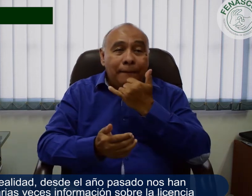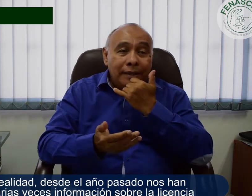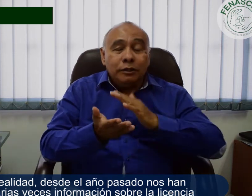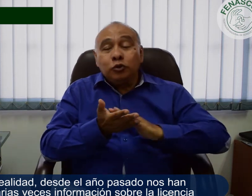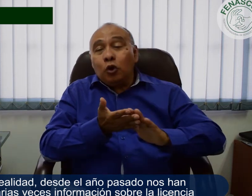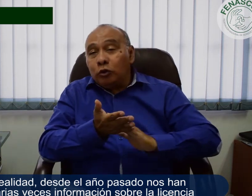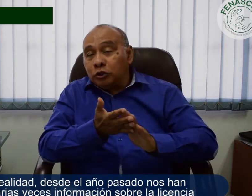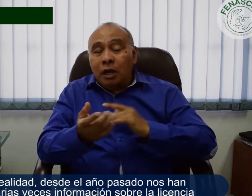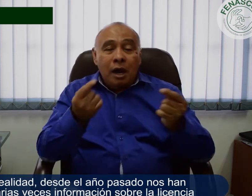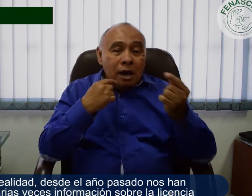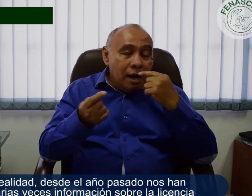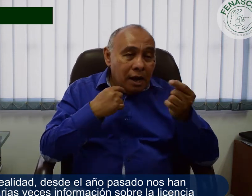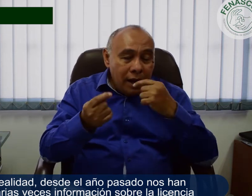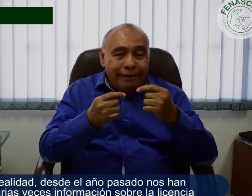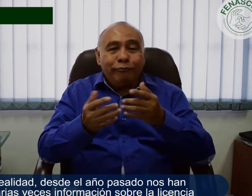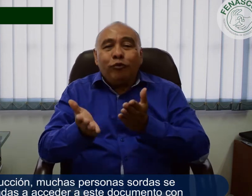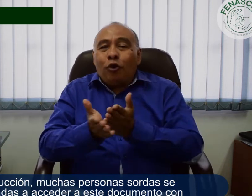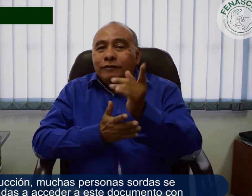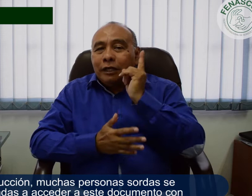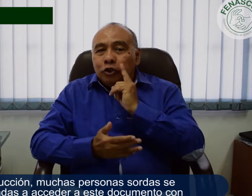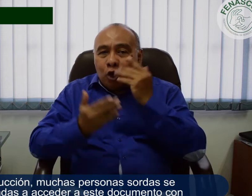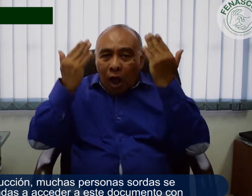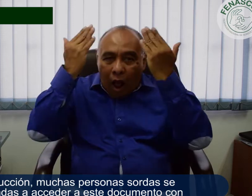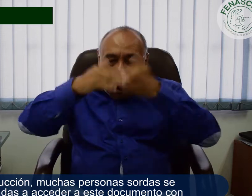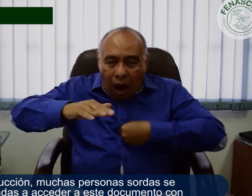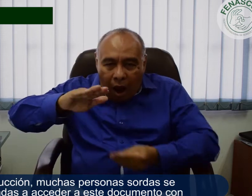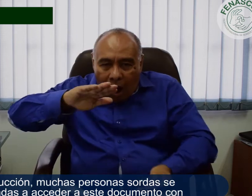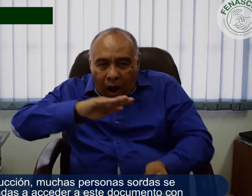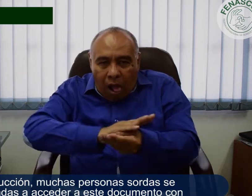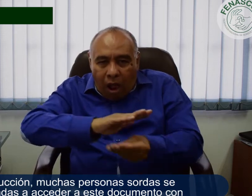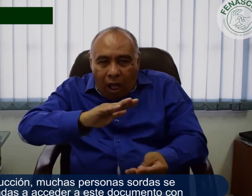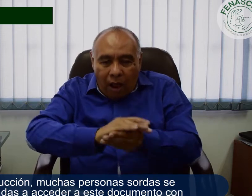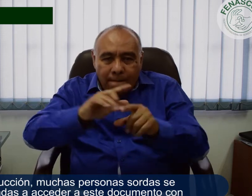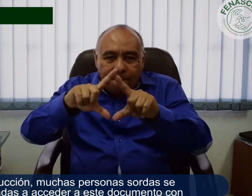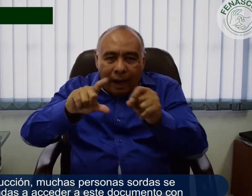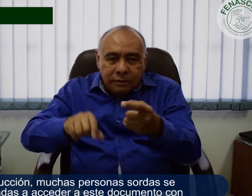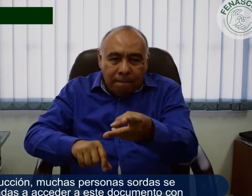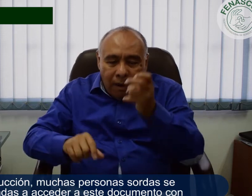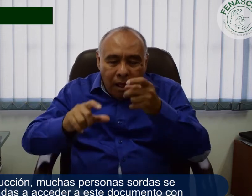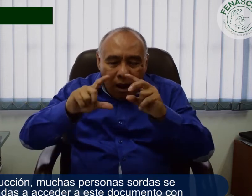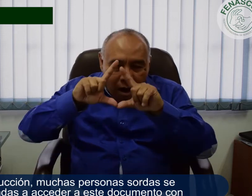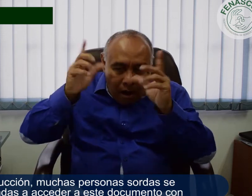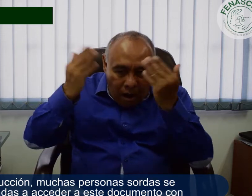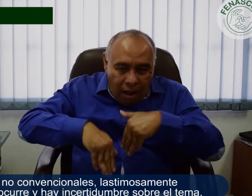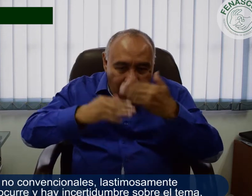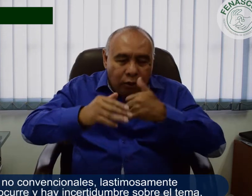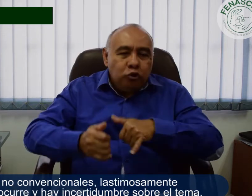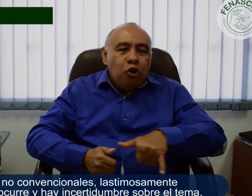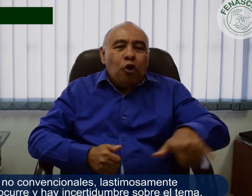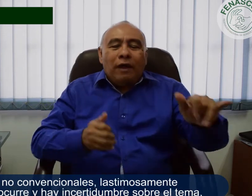veces información sobre la licencia de conducción. Muchas personas sordas se ven obligadas a acceder a este documento con métodos